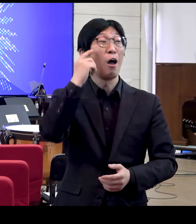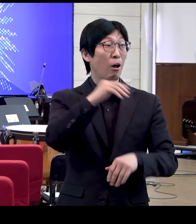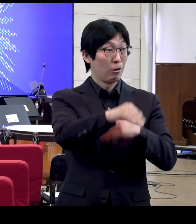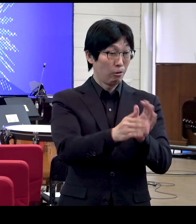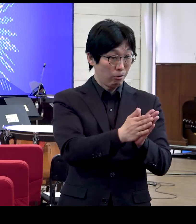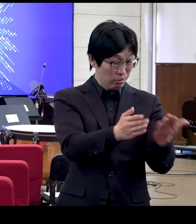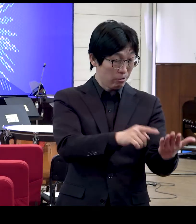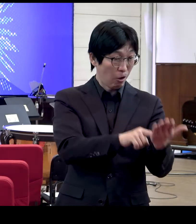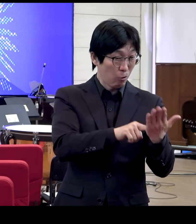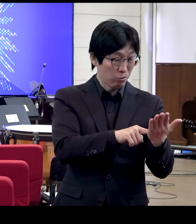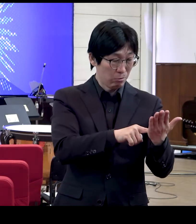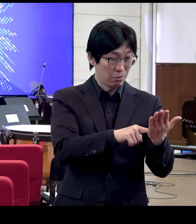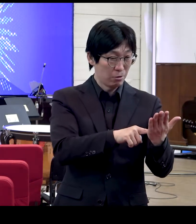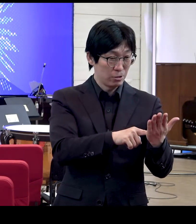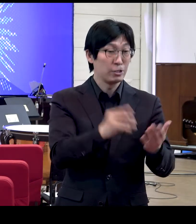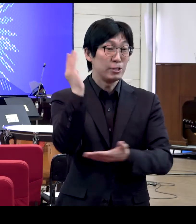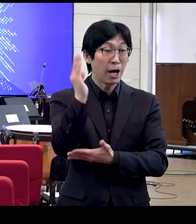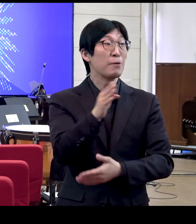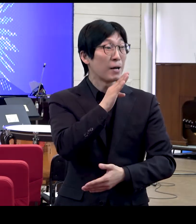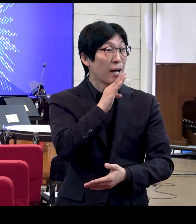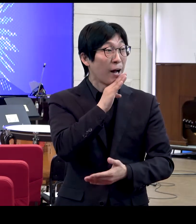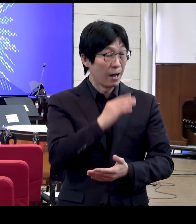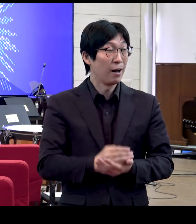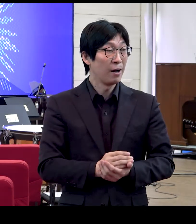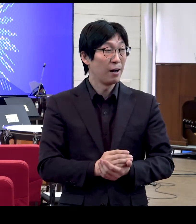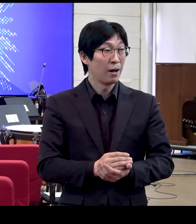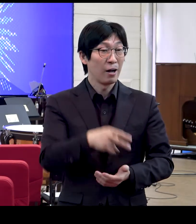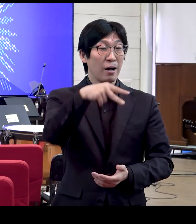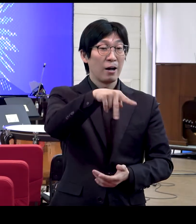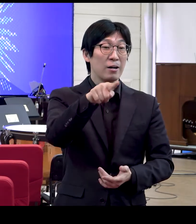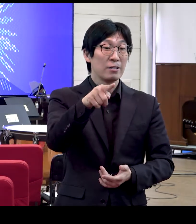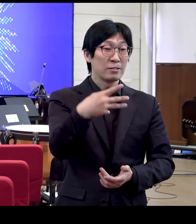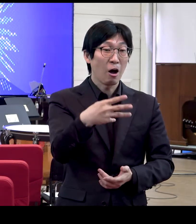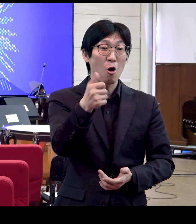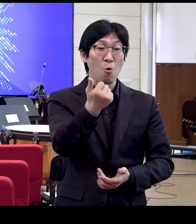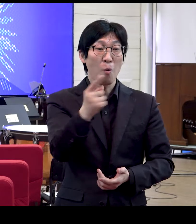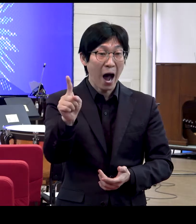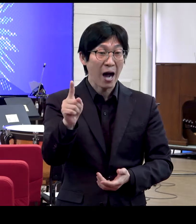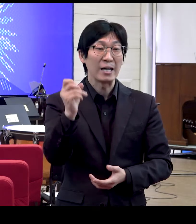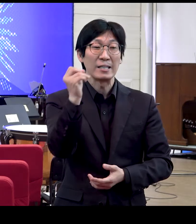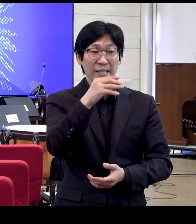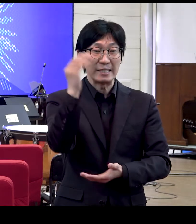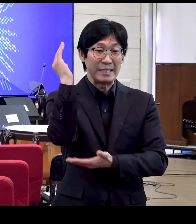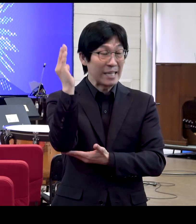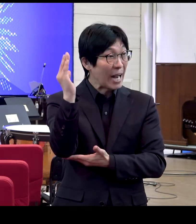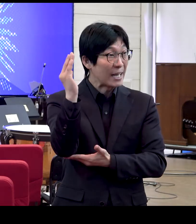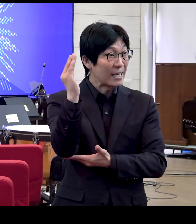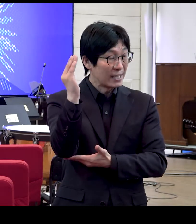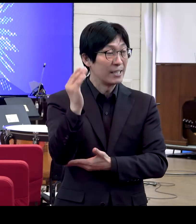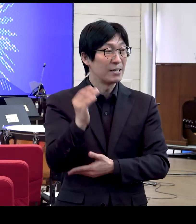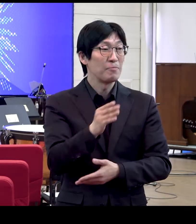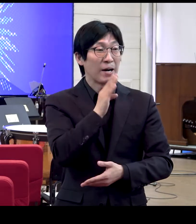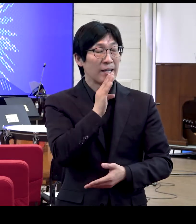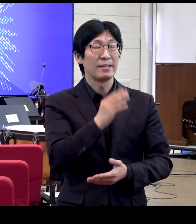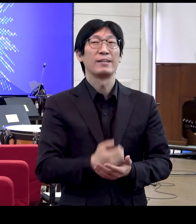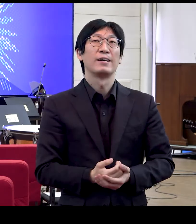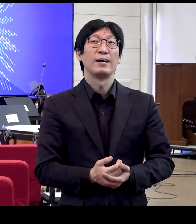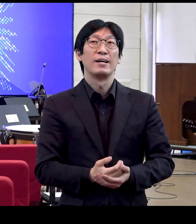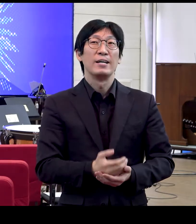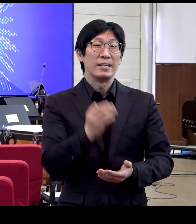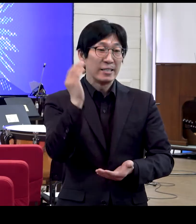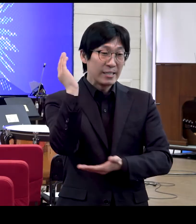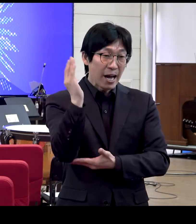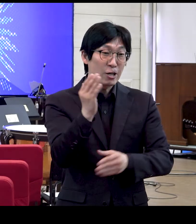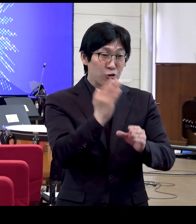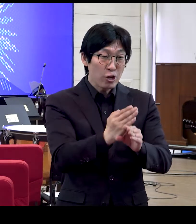성경의 이야기가 설화인 것은 분명해요. 이건 설화라고 얘기합니다. 그런데 설화라고 할 때 그 설화